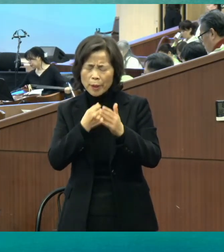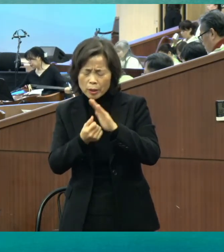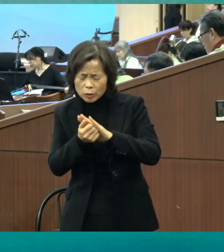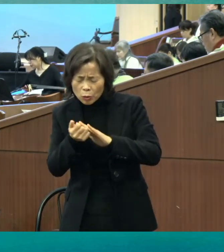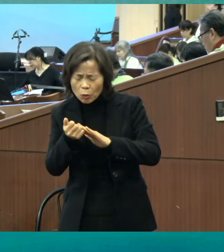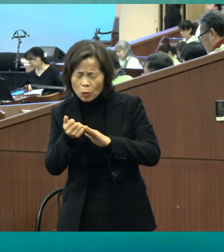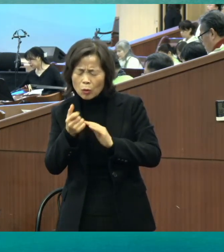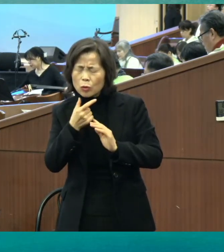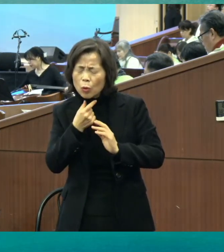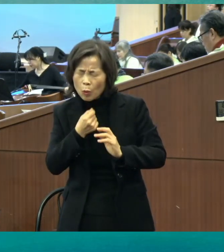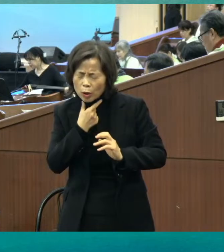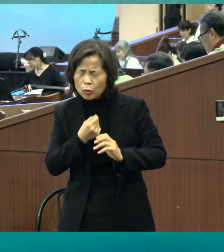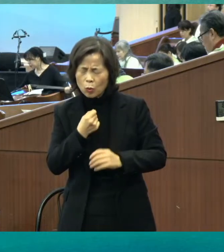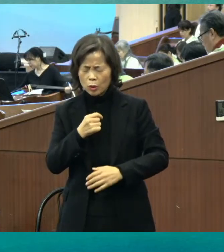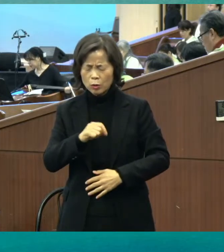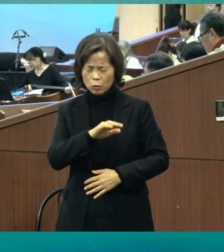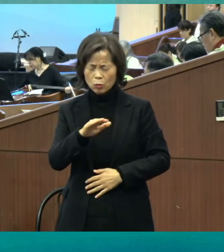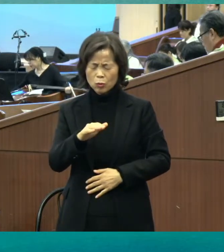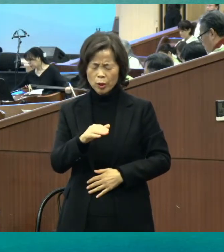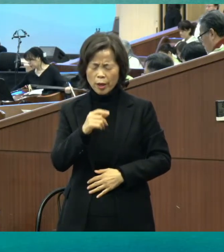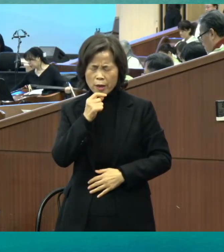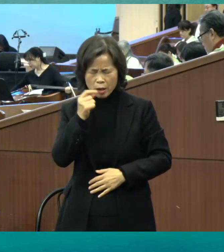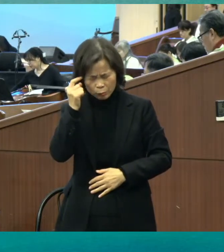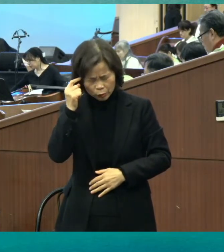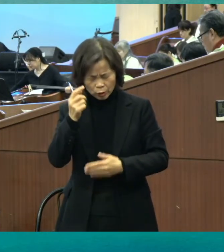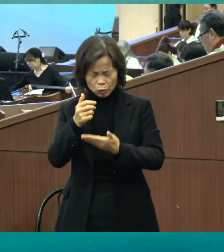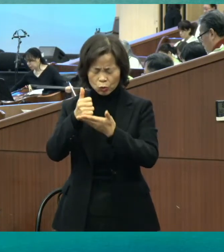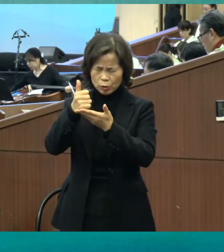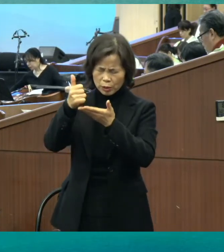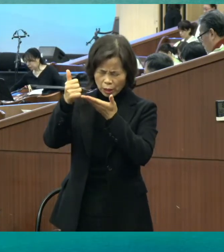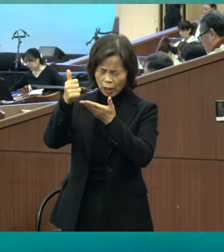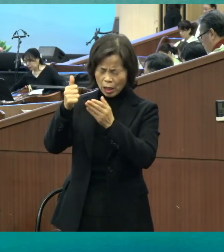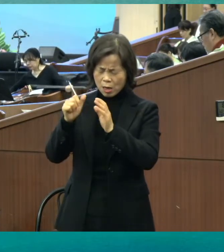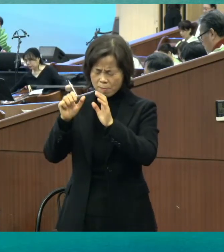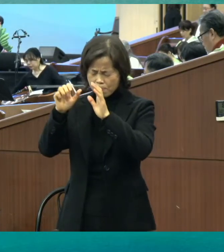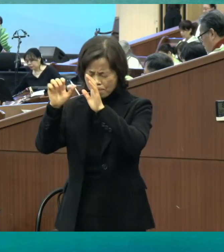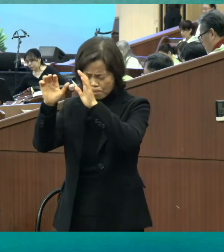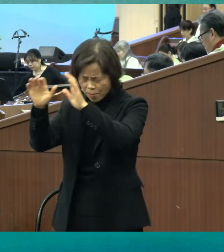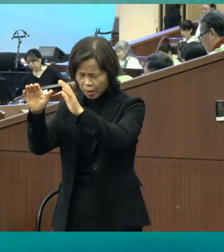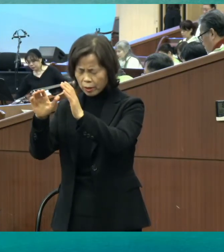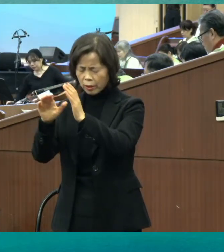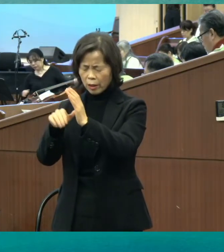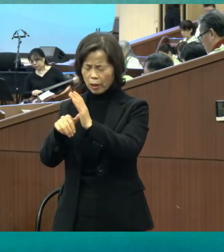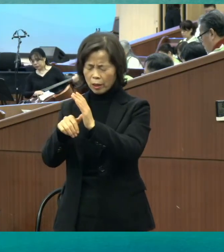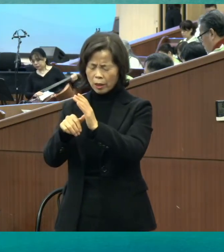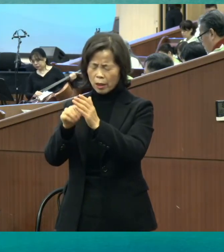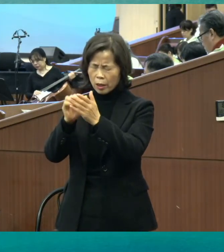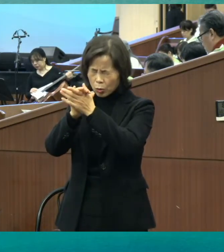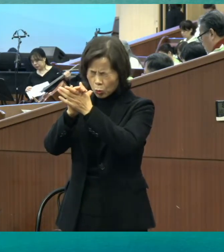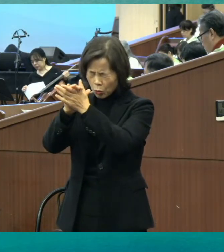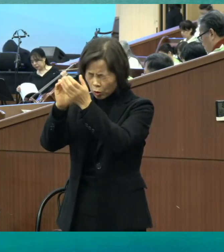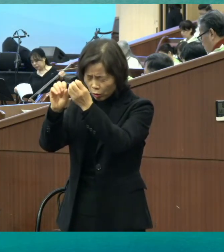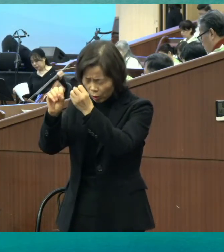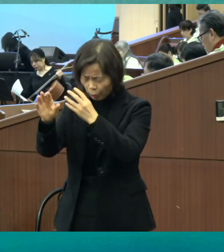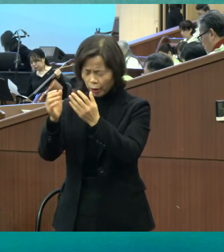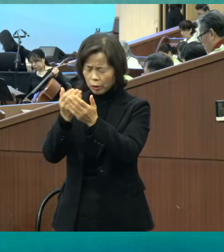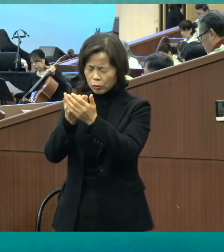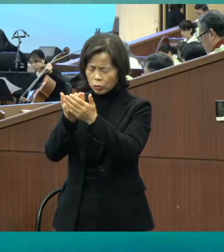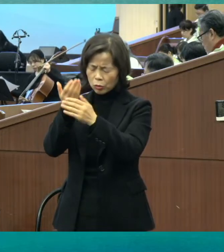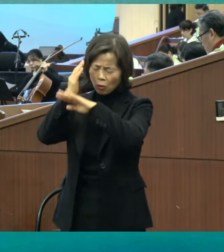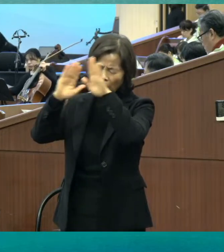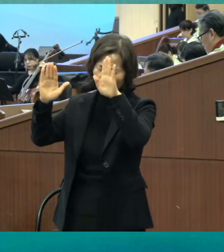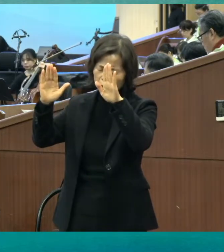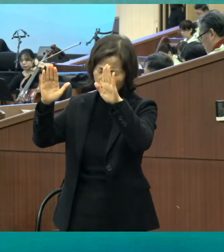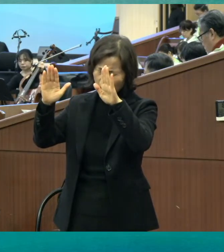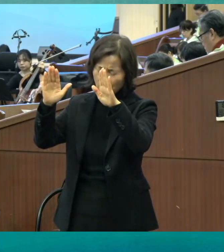소원과 우리의 마음의 묵상을 주의 손에 올려드릴 때 연락하시고 하늘의